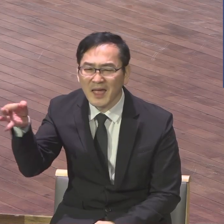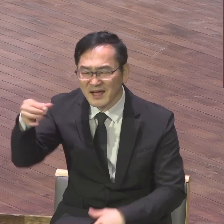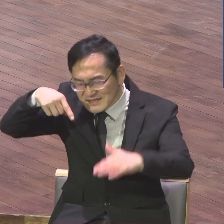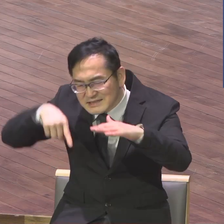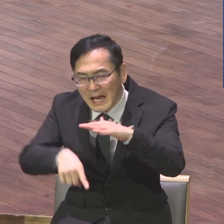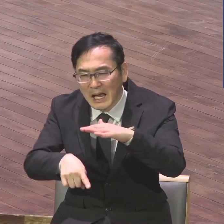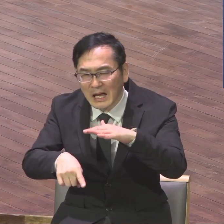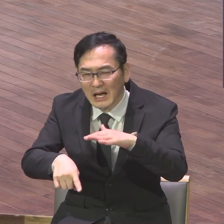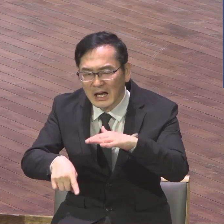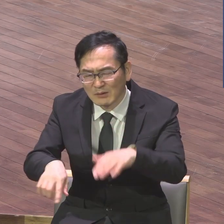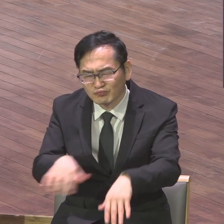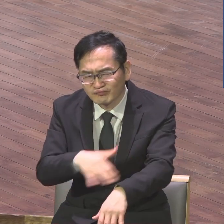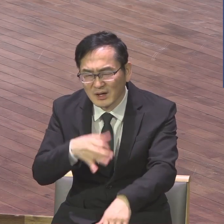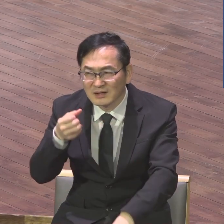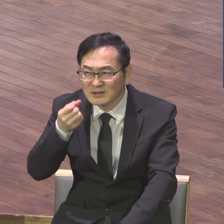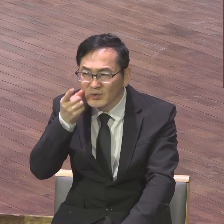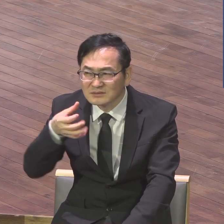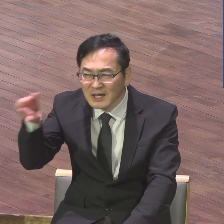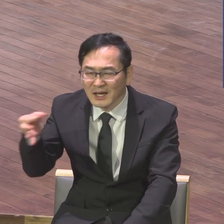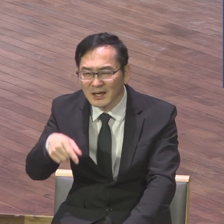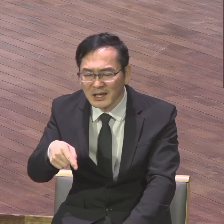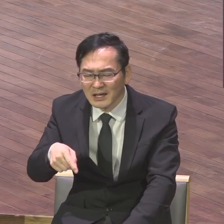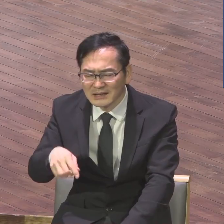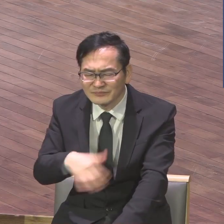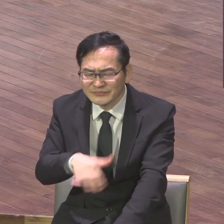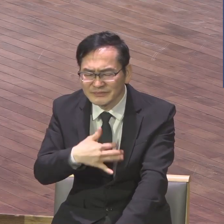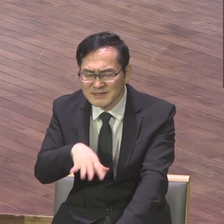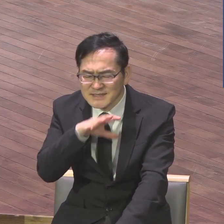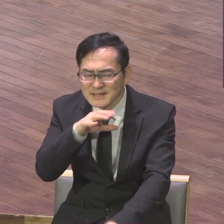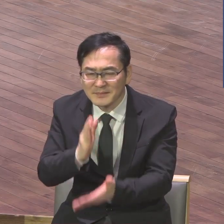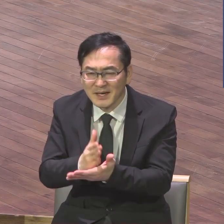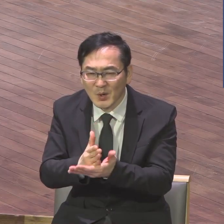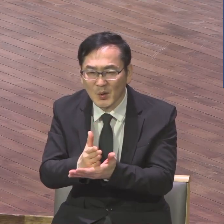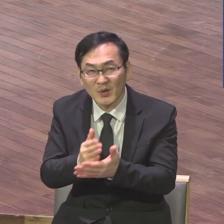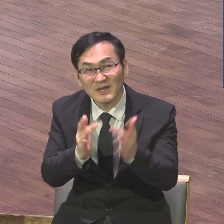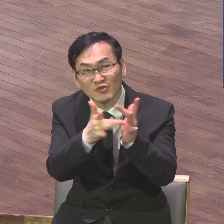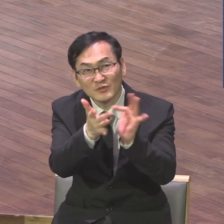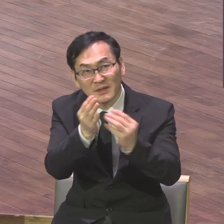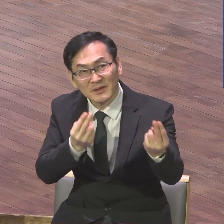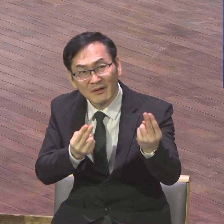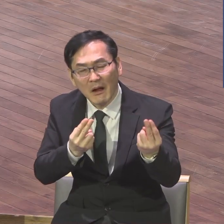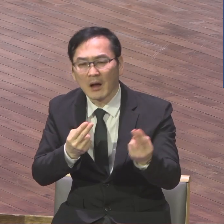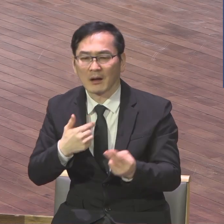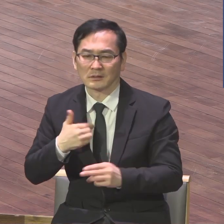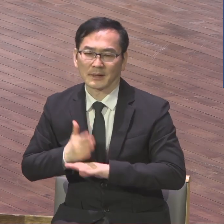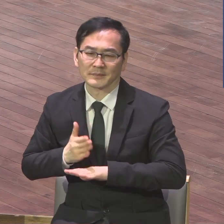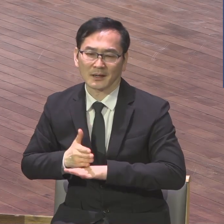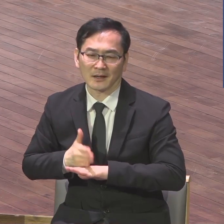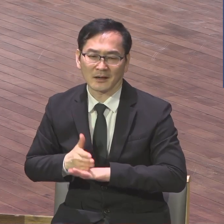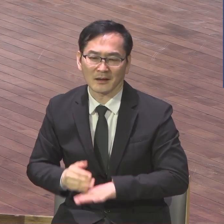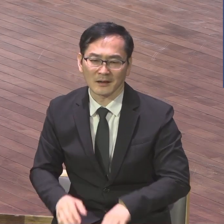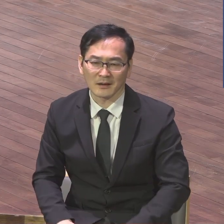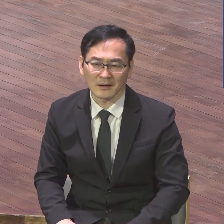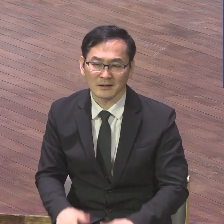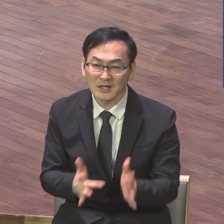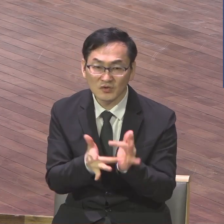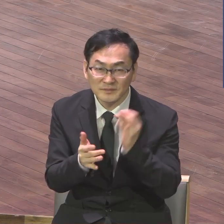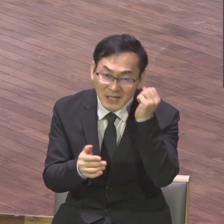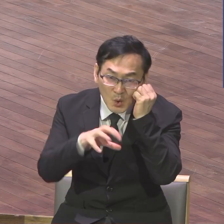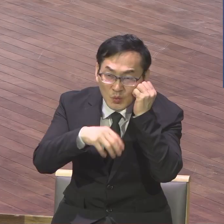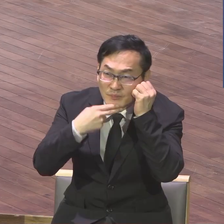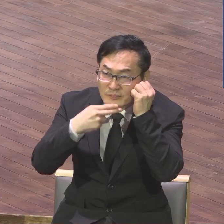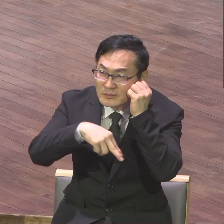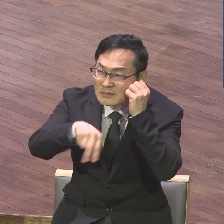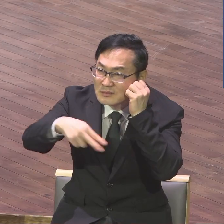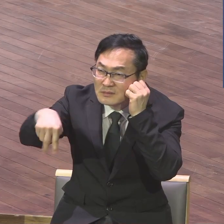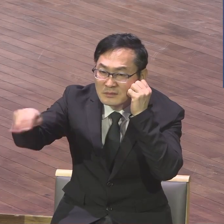지하에 살면서도 감사하시 바랍니다. 잠잘 곳이 있잖아요. 머리 둘 곳은 예수님 없었다니까요. 예수님은